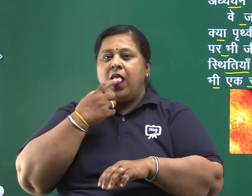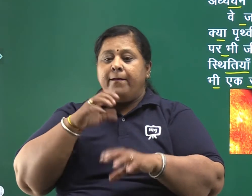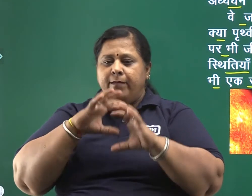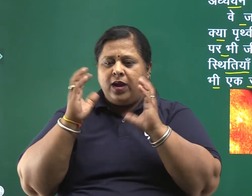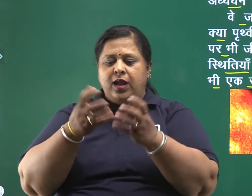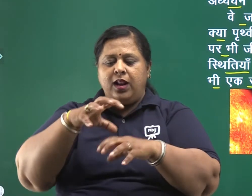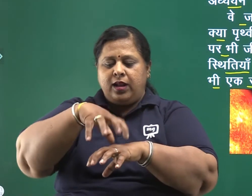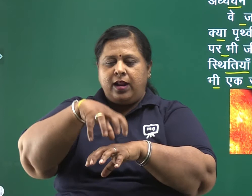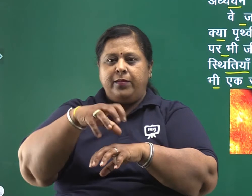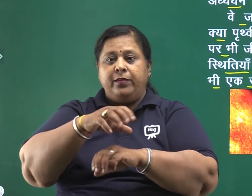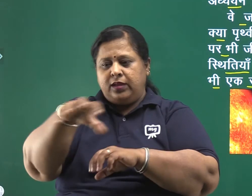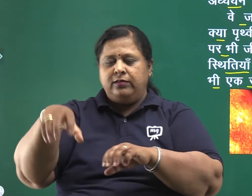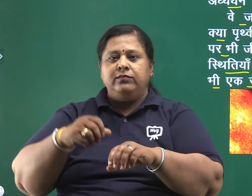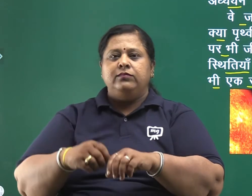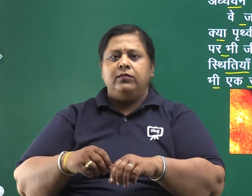पर भी